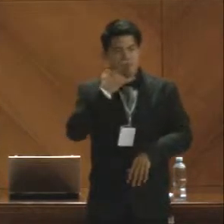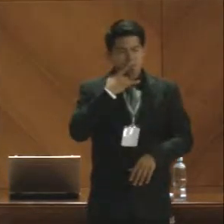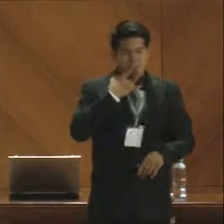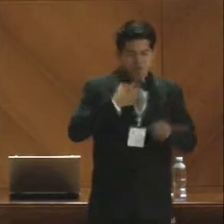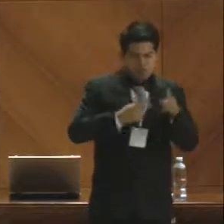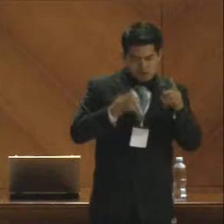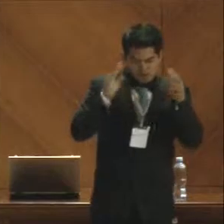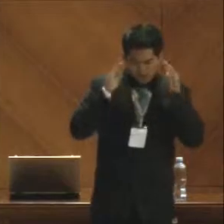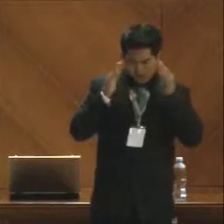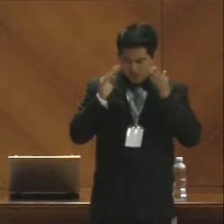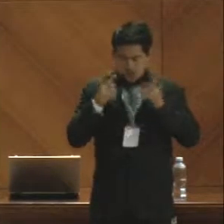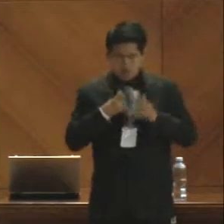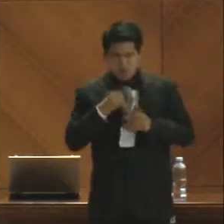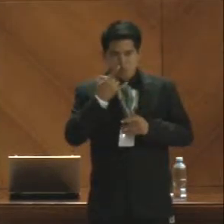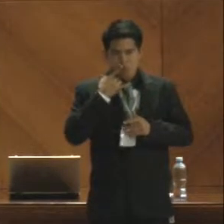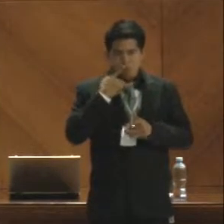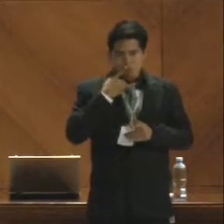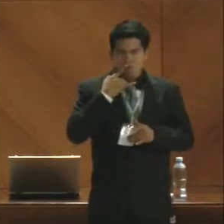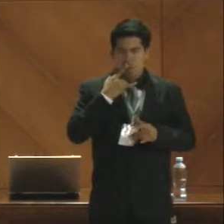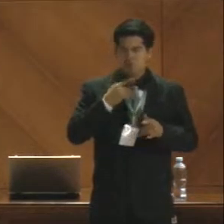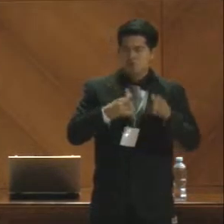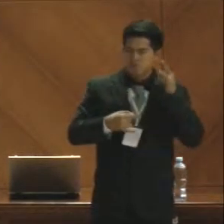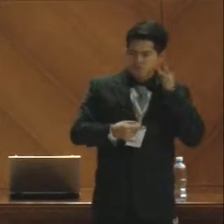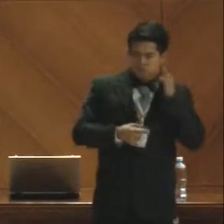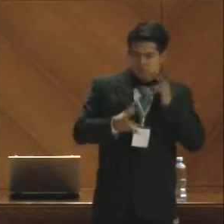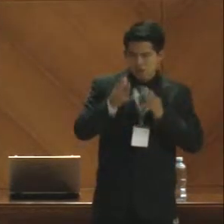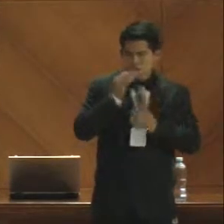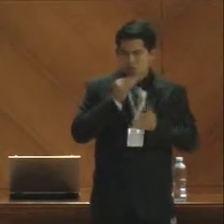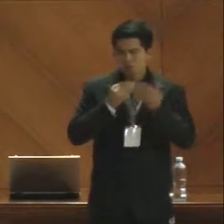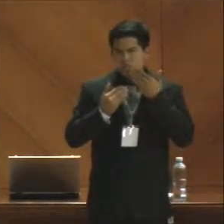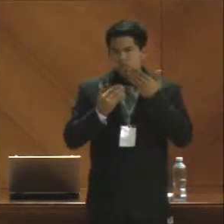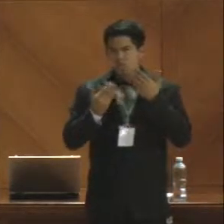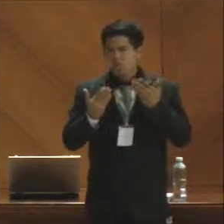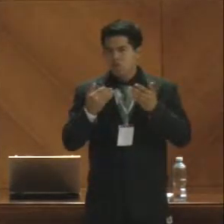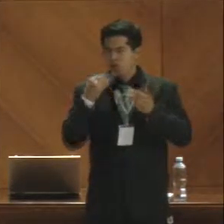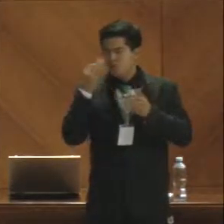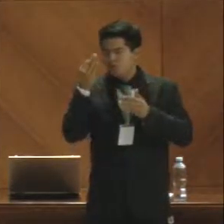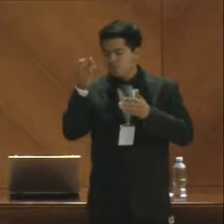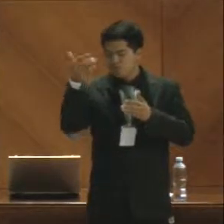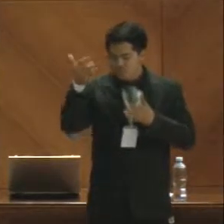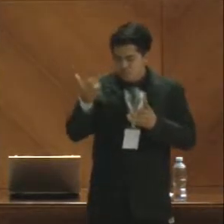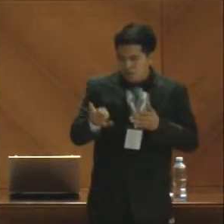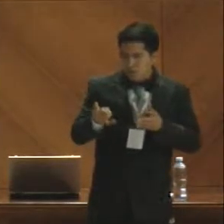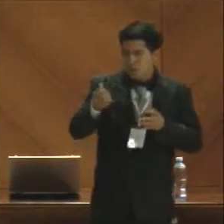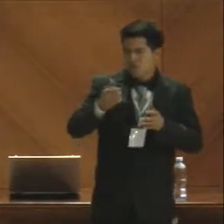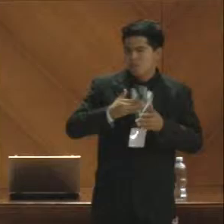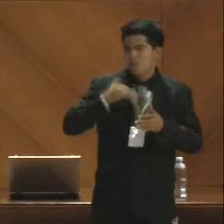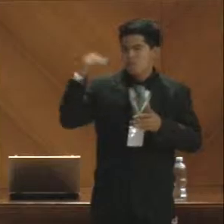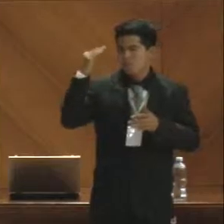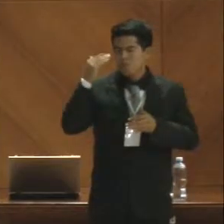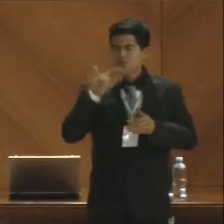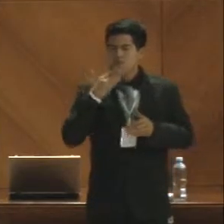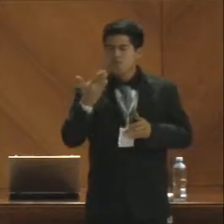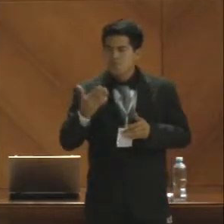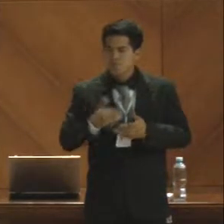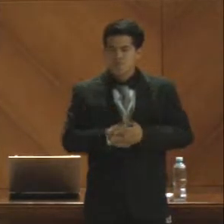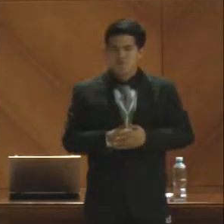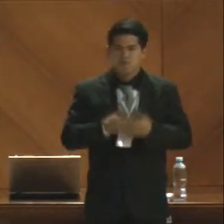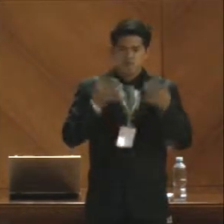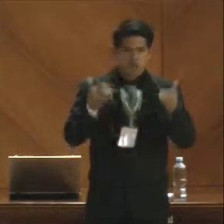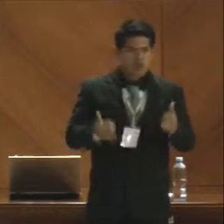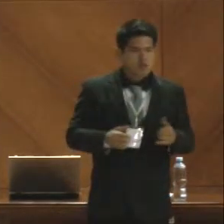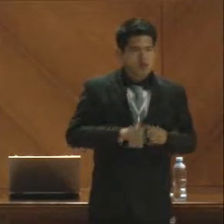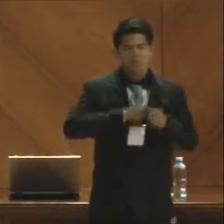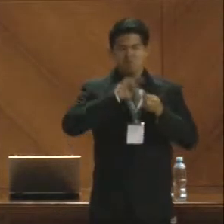niños, va sacando los traumas que puede tener el adulto. Ahora, nosotros estamos dando la información de nuestros niños en internet y se